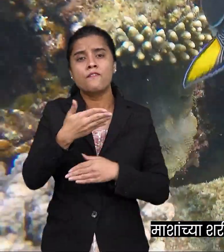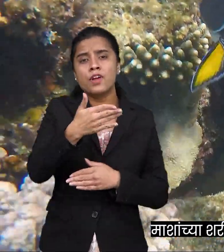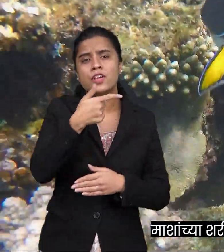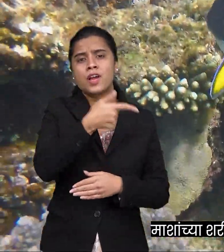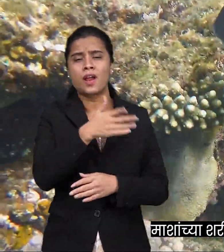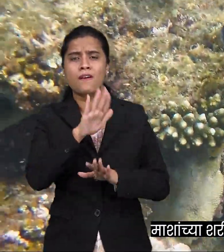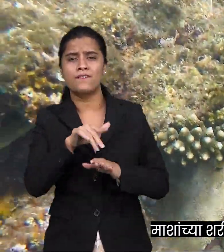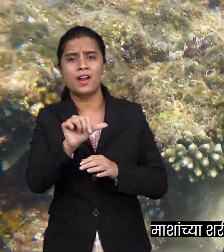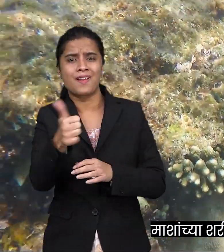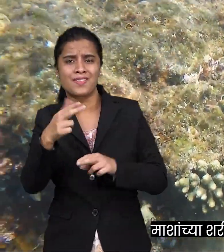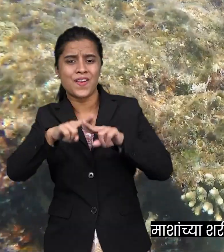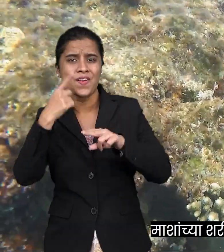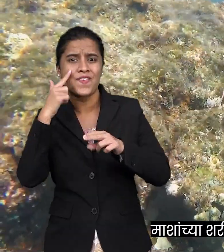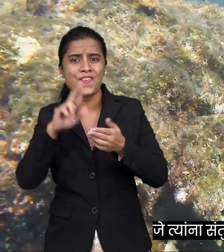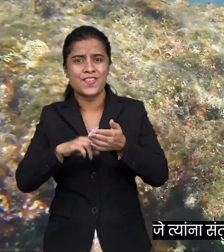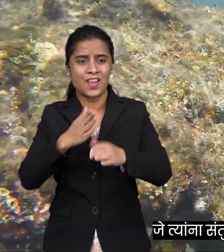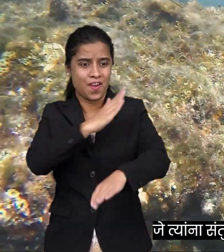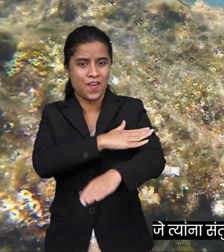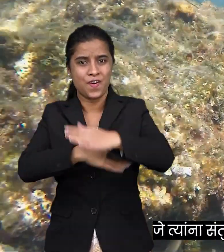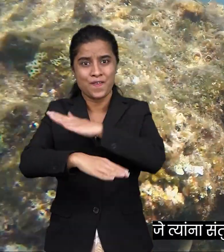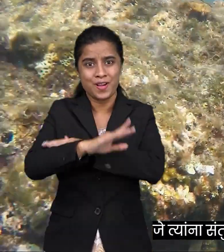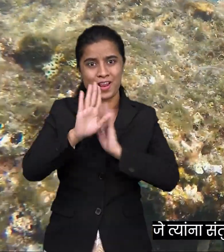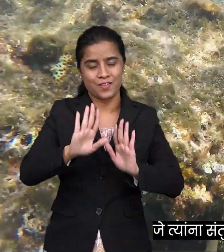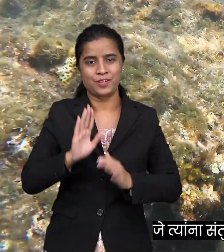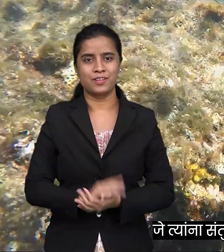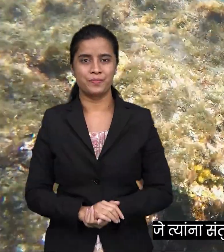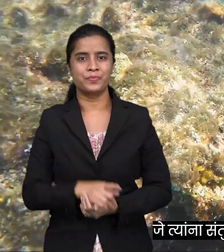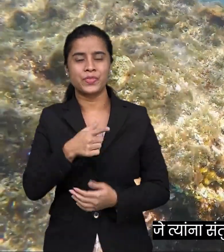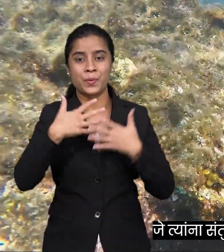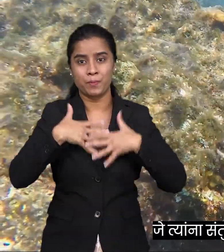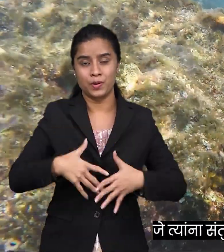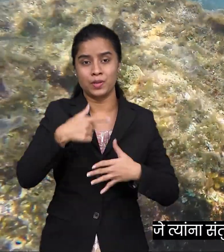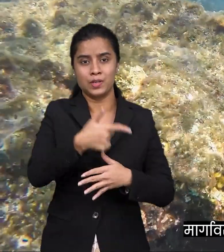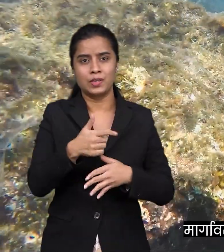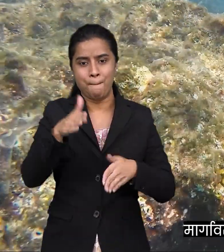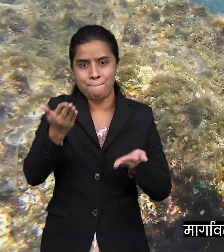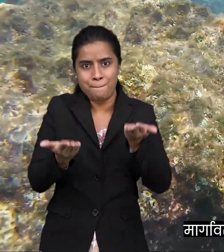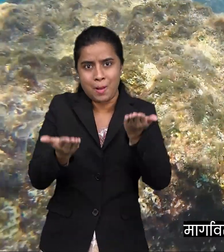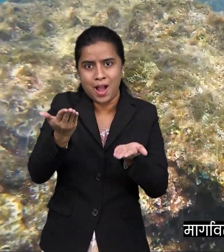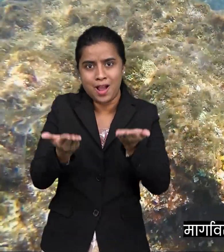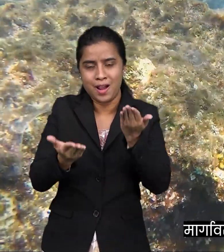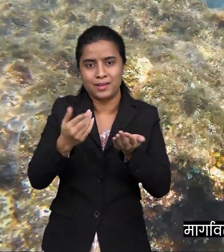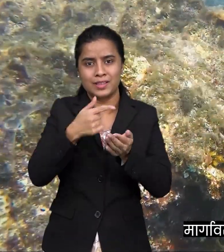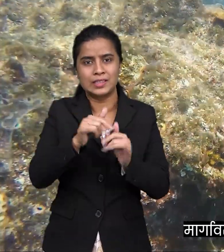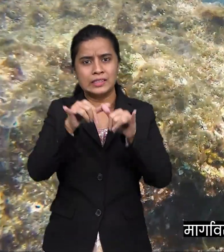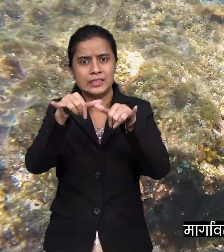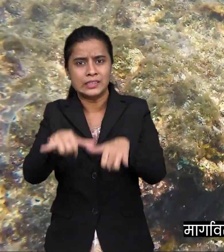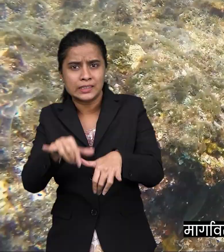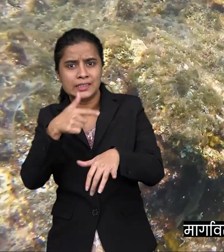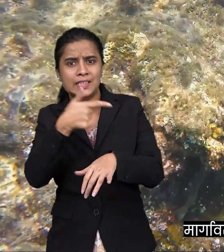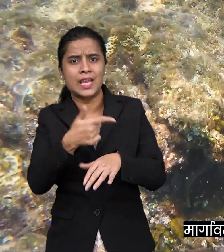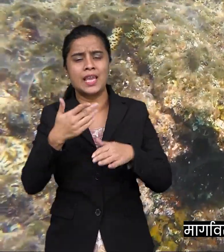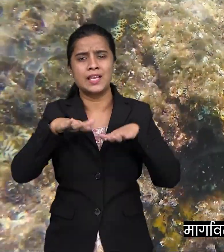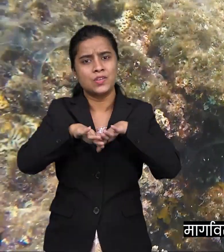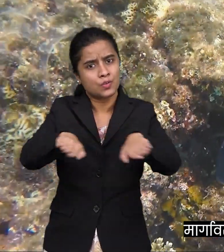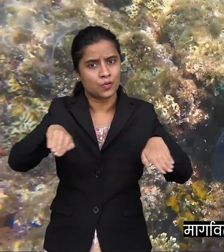माशांच्या शरीरावर इतर पंख देखील असतात, जे त्यांना संतुलन राखण्यास आणि पोहताना मार्गावर राहण्यास मदत करतात.